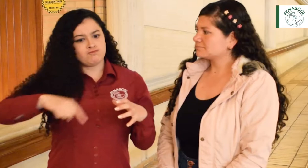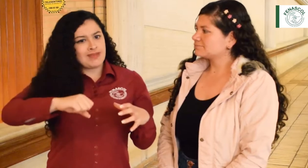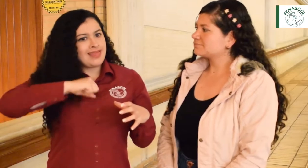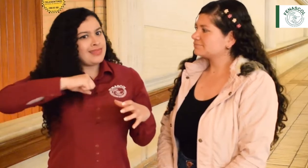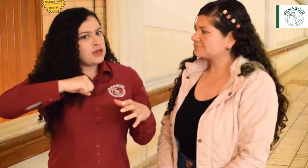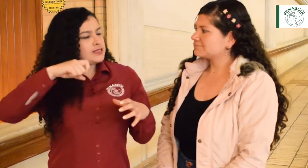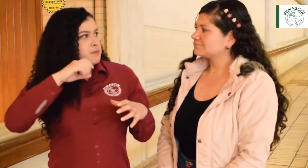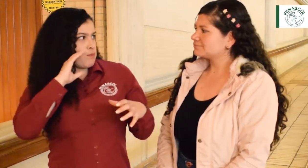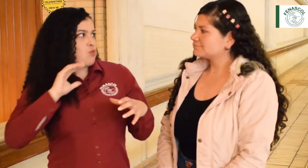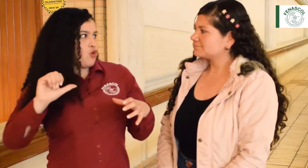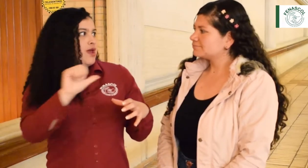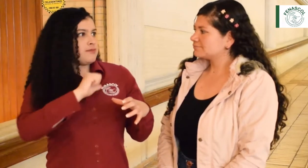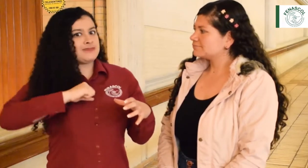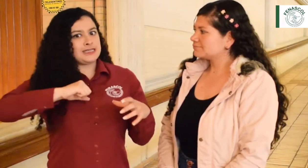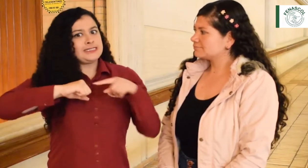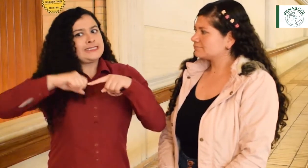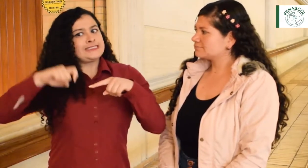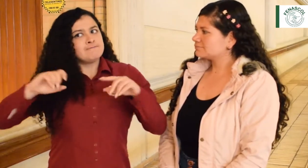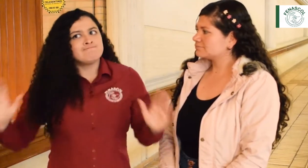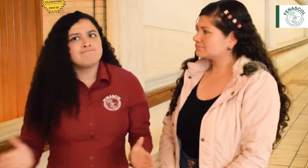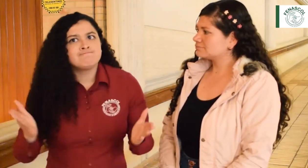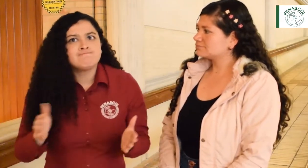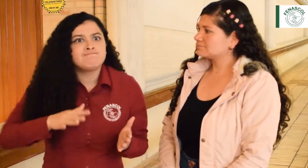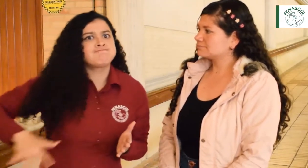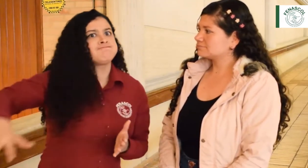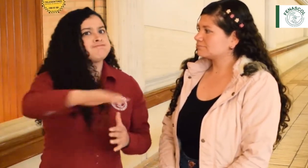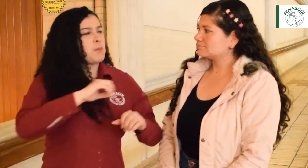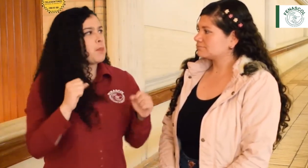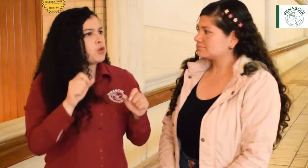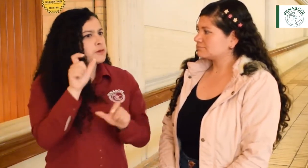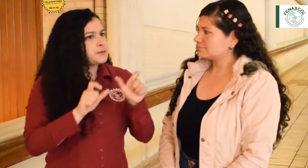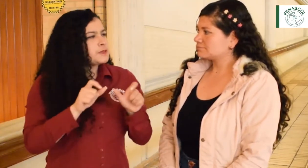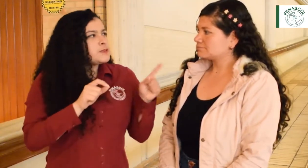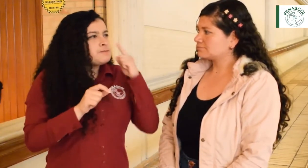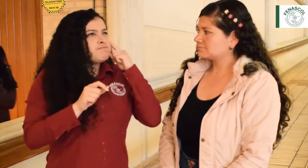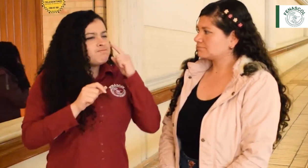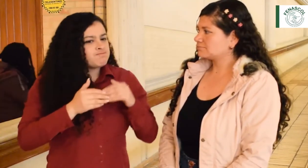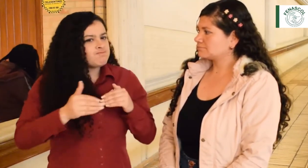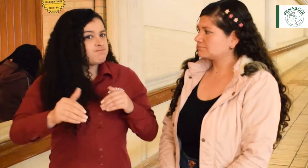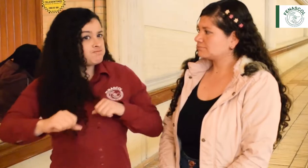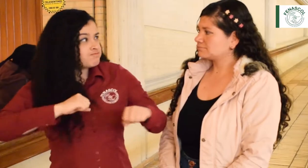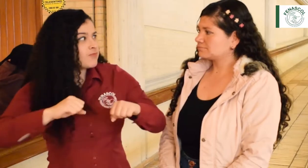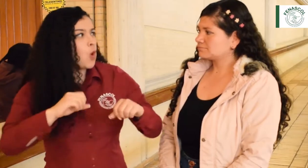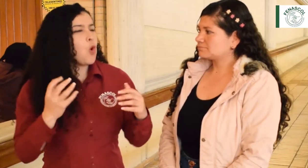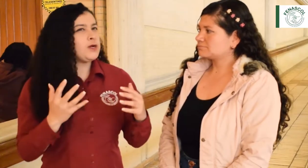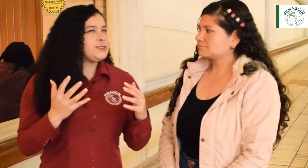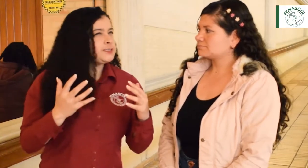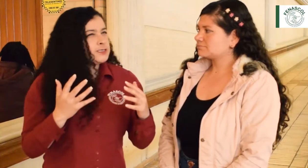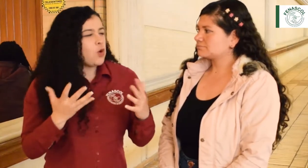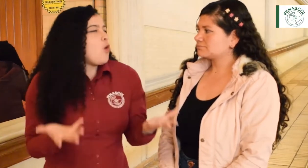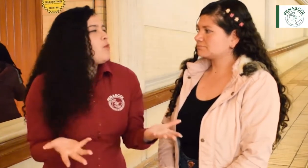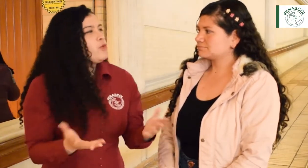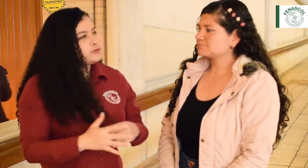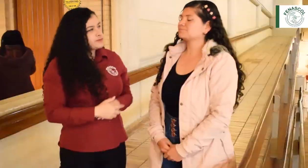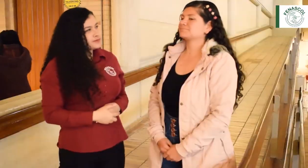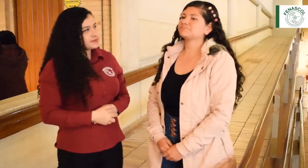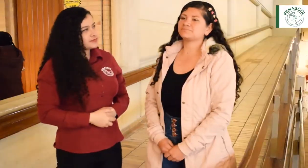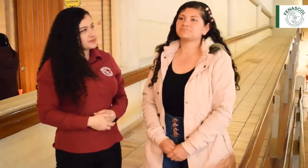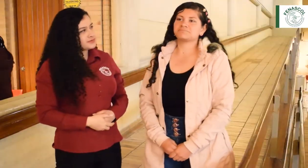a los derechos de las mujeres sordas aquí en Bogotá y que puedan de pronto hacer acciones de ahora en adelante